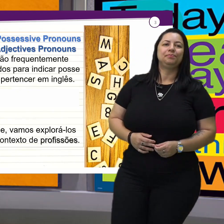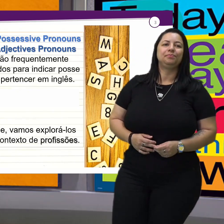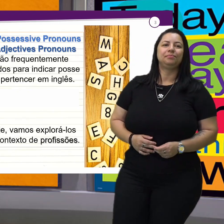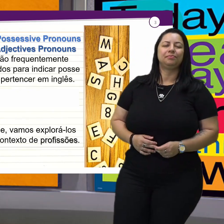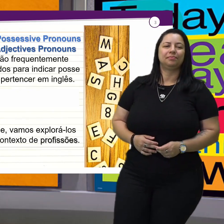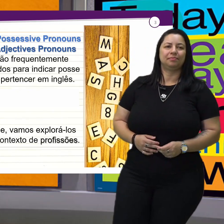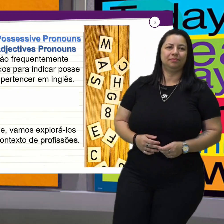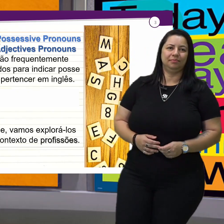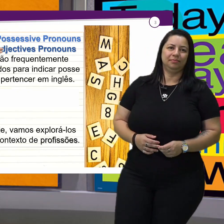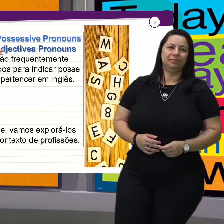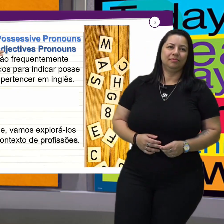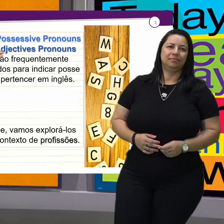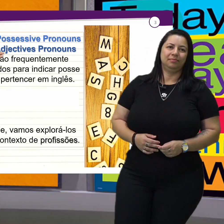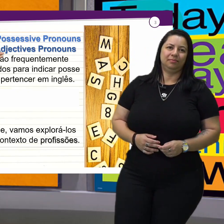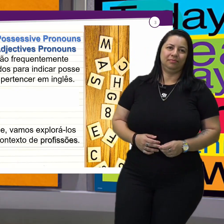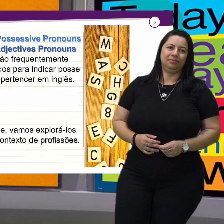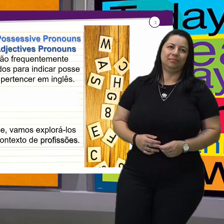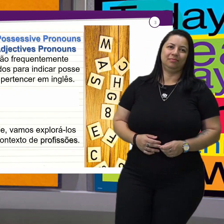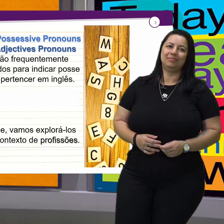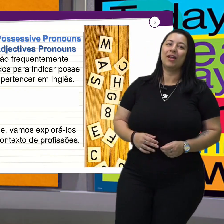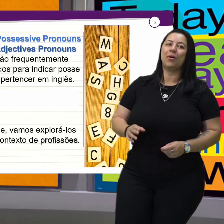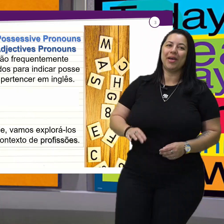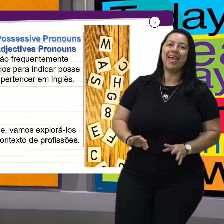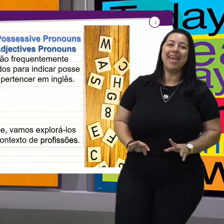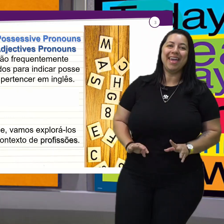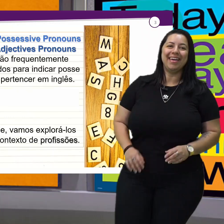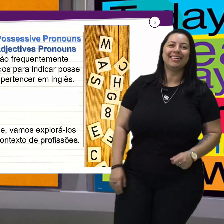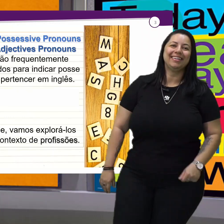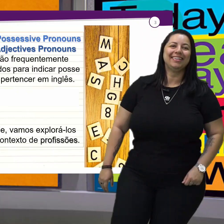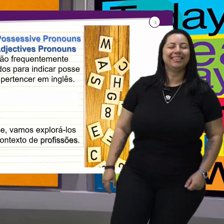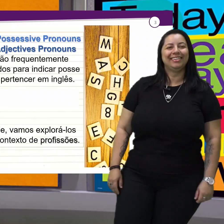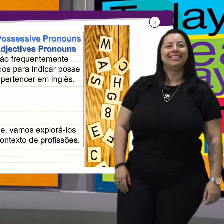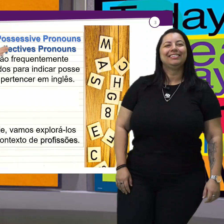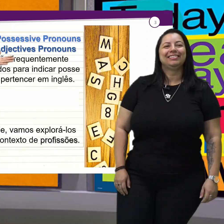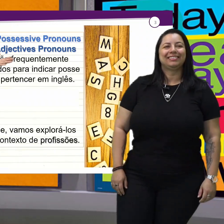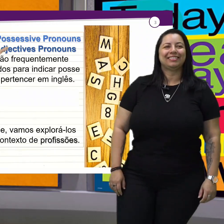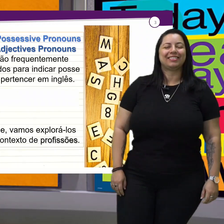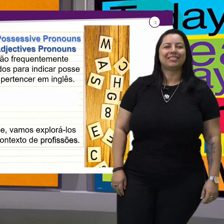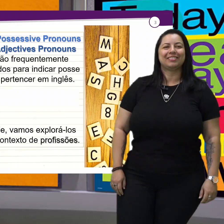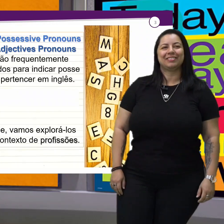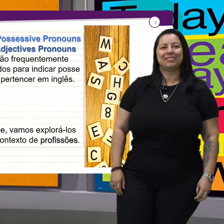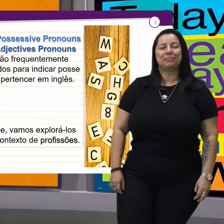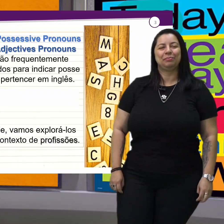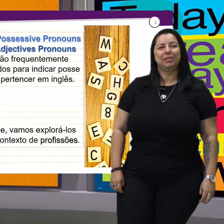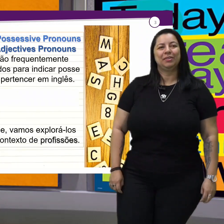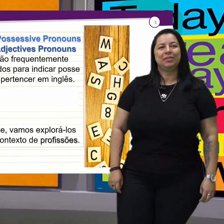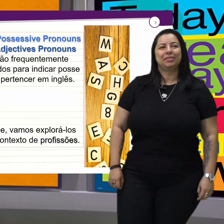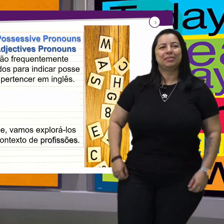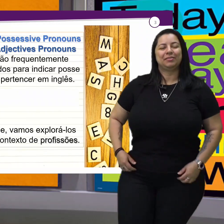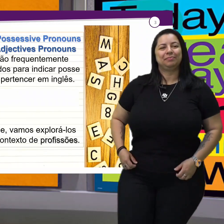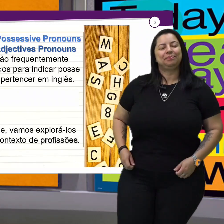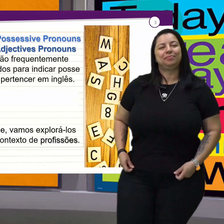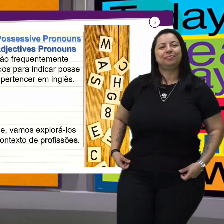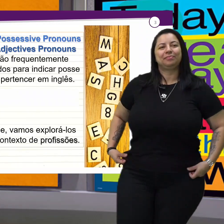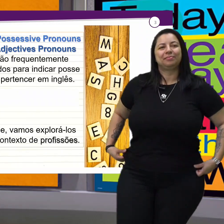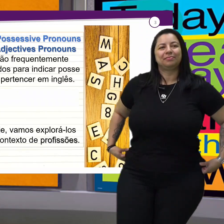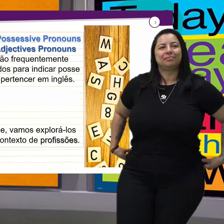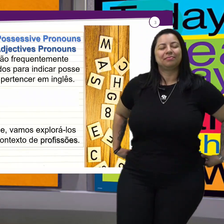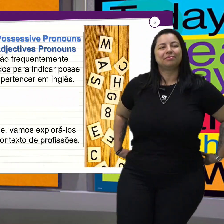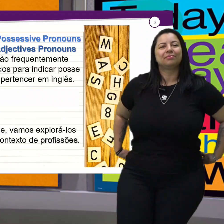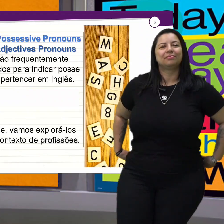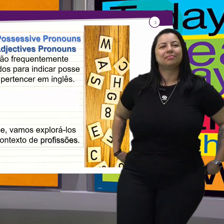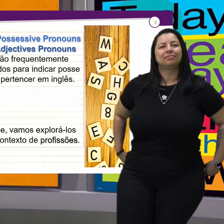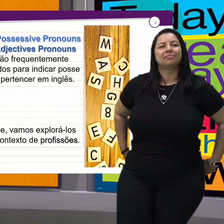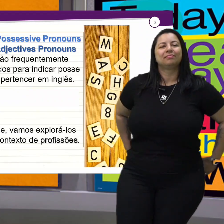pronouns e os o, não estou falando or, não é o e adjectives pronouns, que são os pronomes possessivos e os